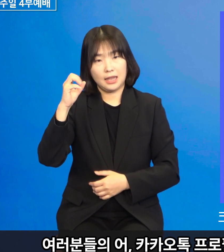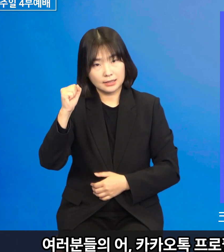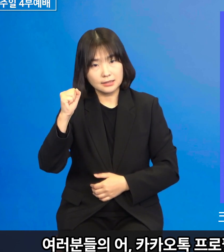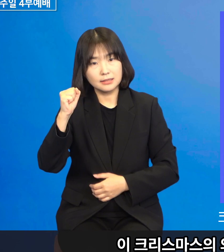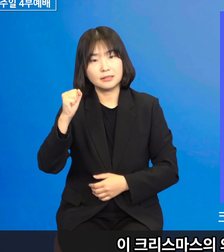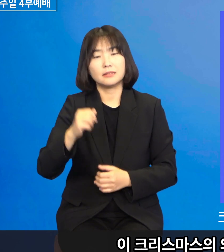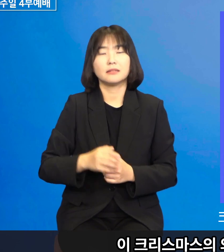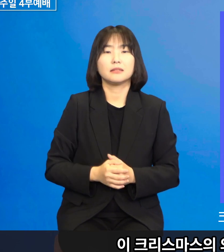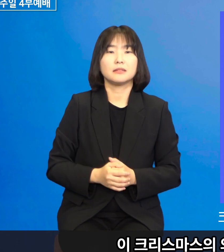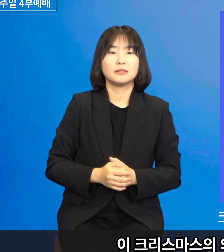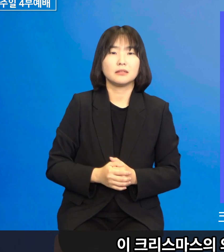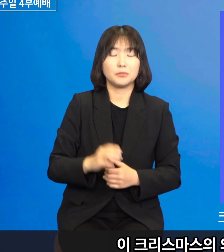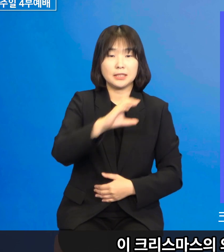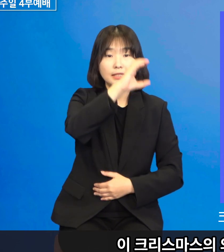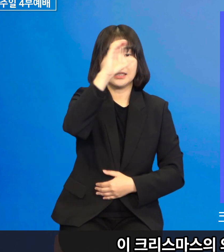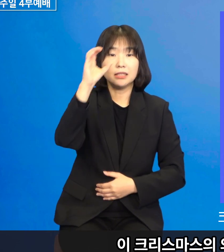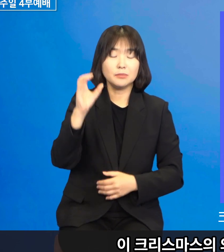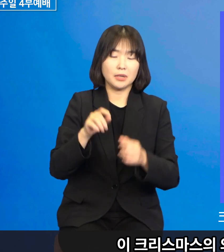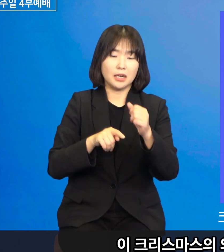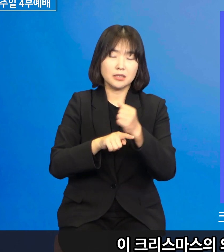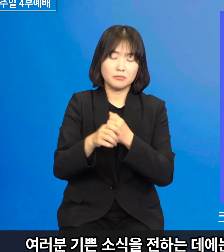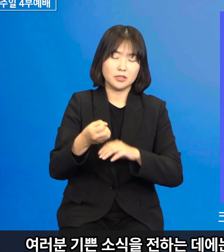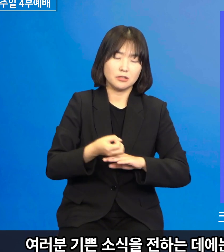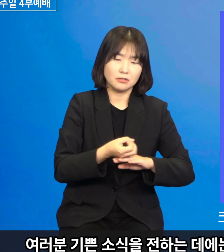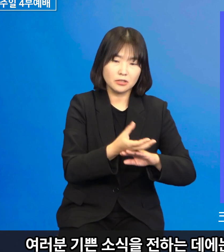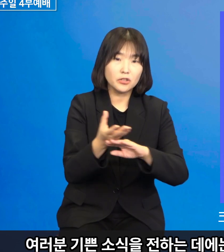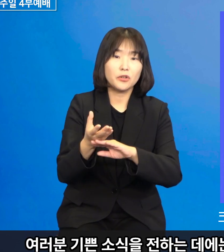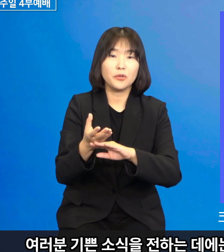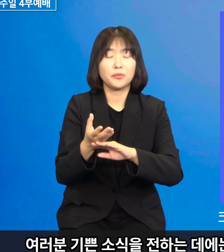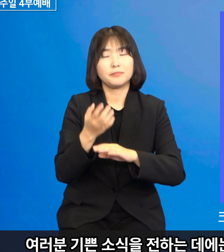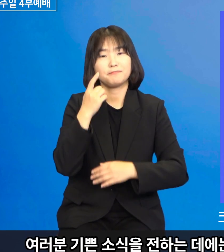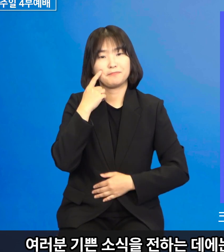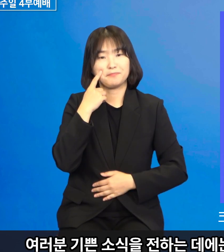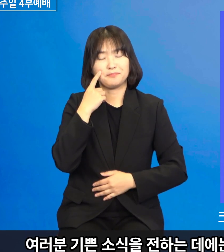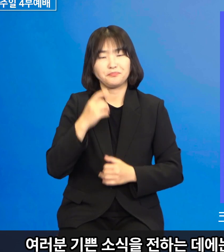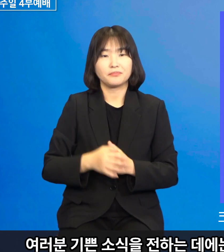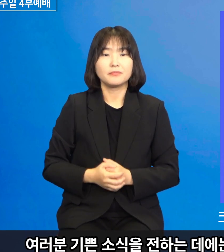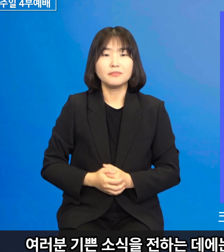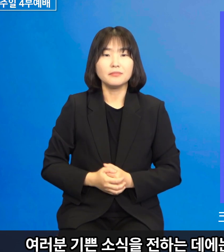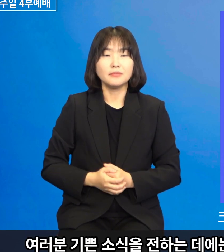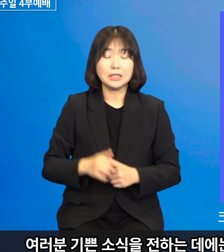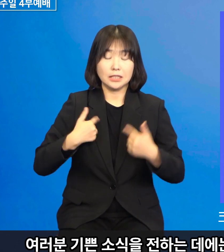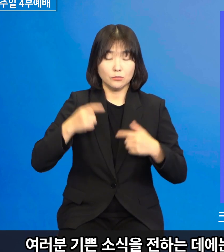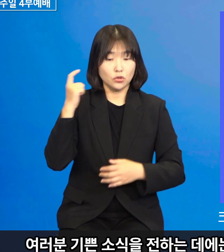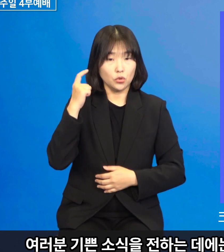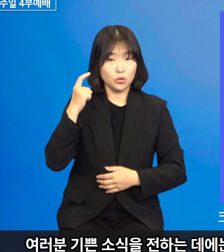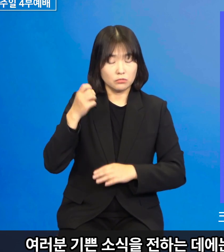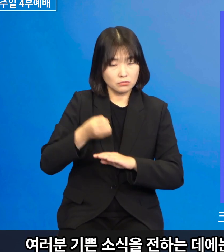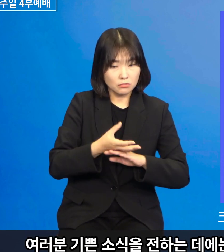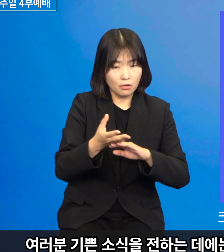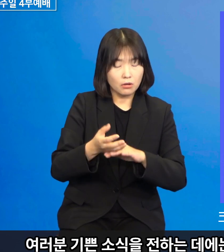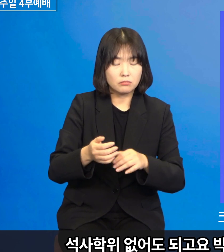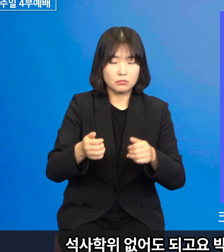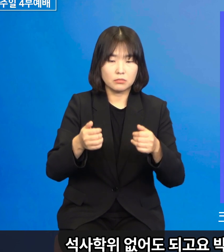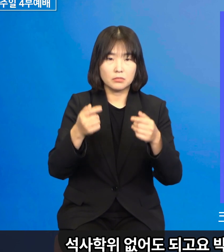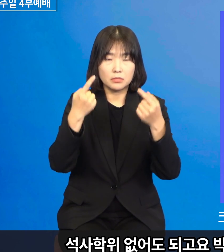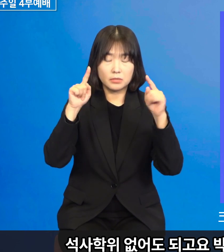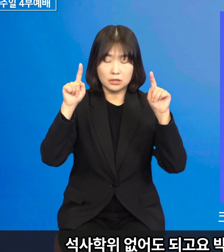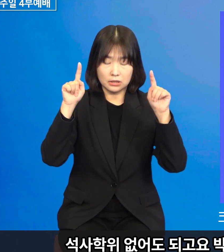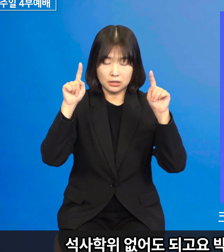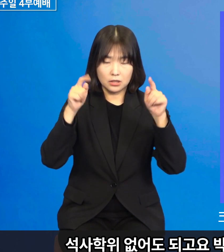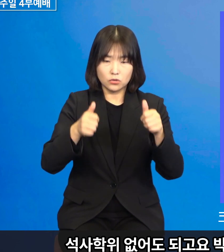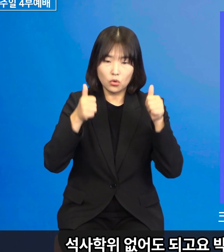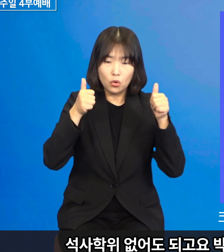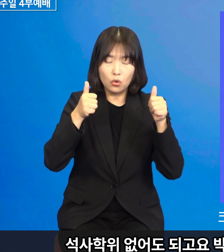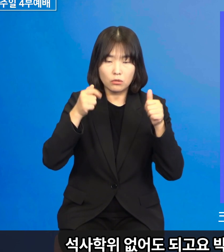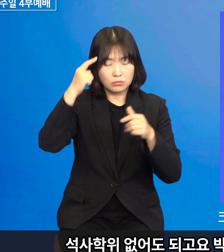계정이든지 이 크리스마스의 의미를 전하는 것이죠. 여러분, 기쁜 소식을 전하는 데에는 여러분 대학 졸업장 없어도 되고요, 석사학위 없어도